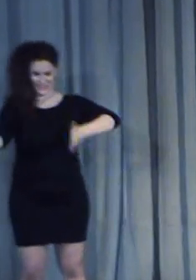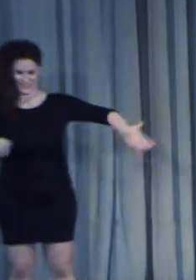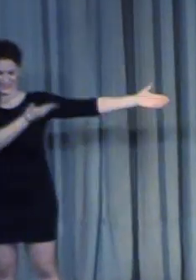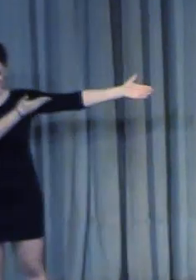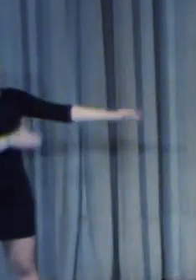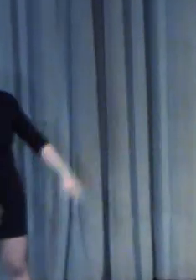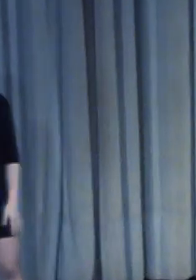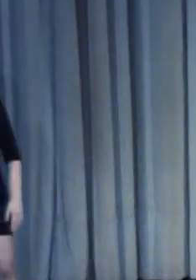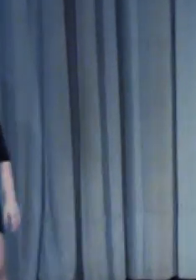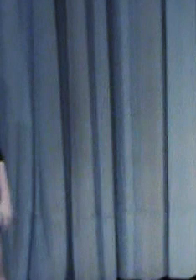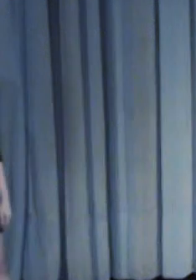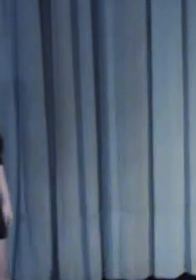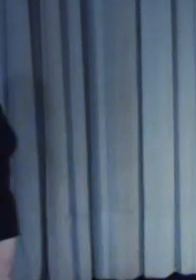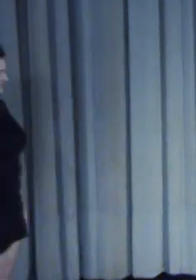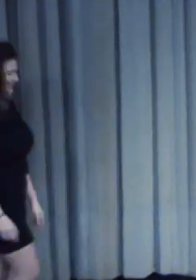para ella.